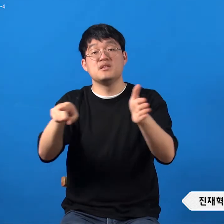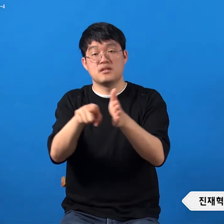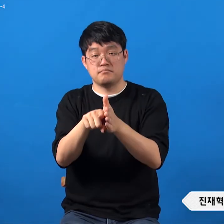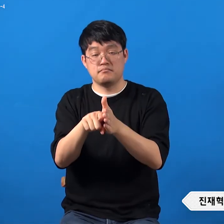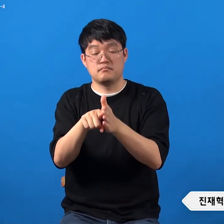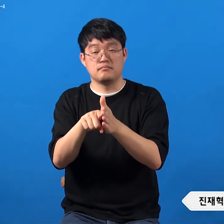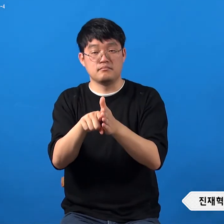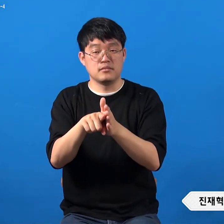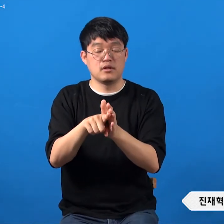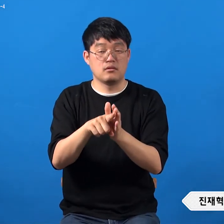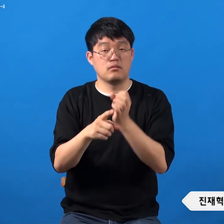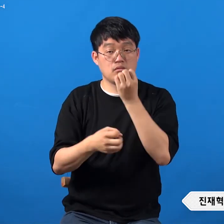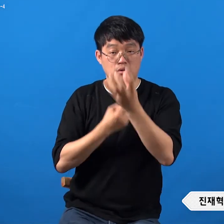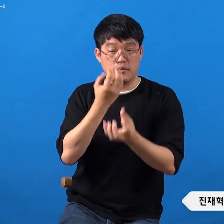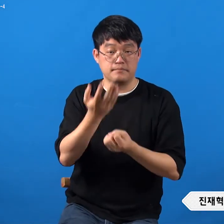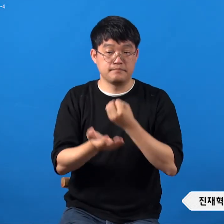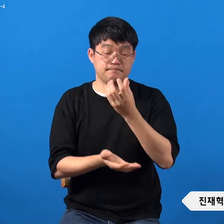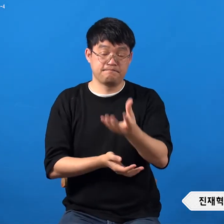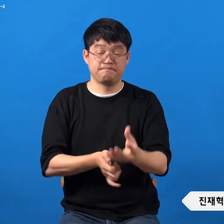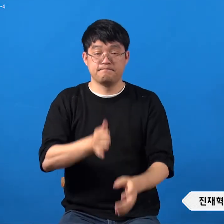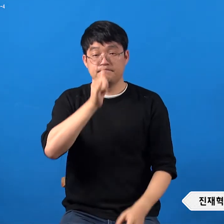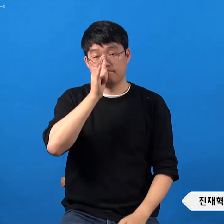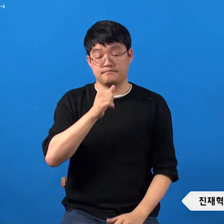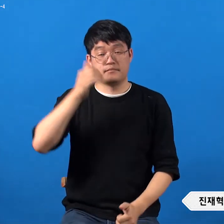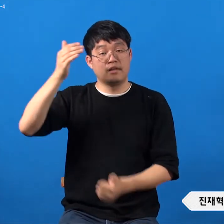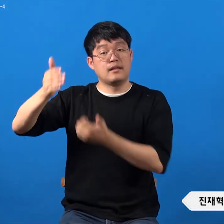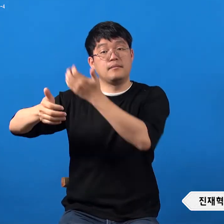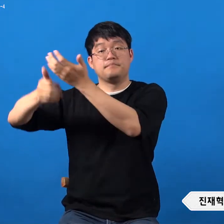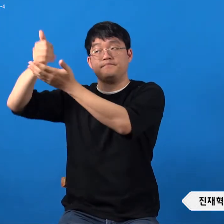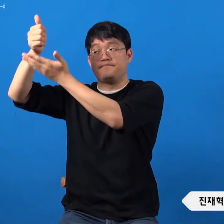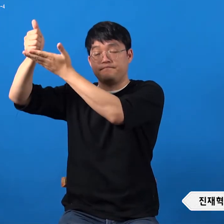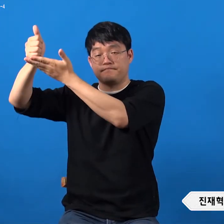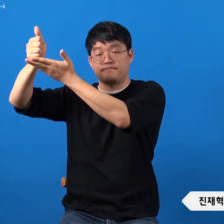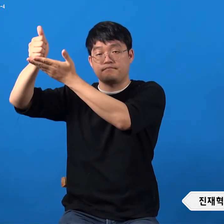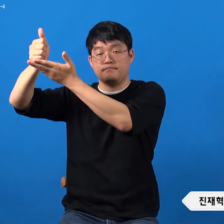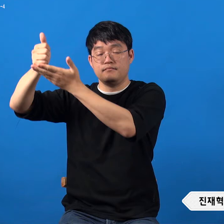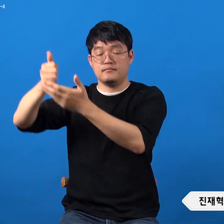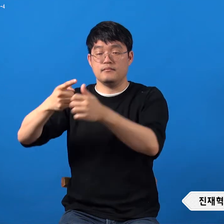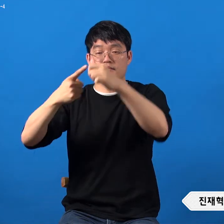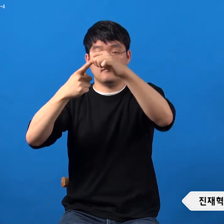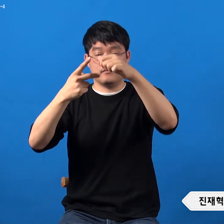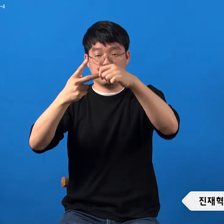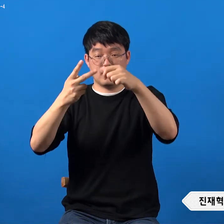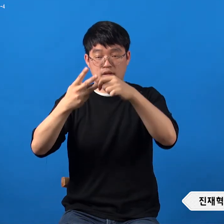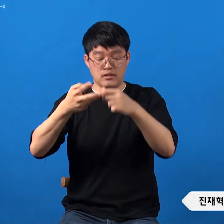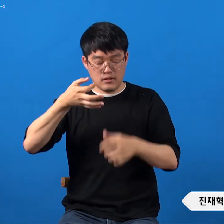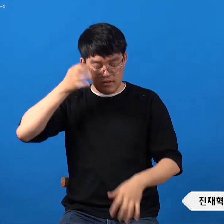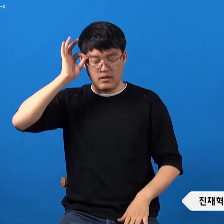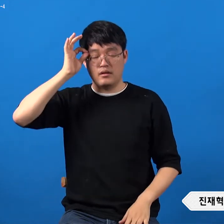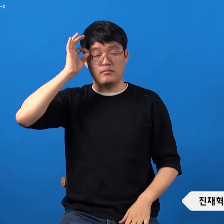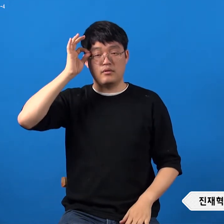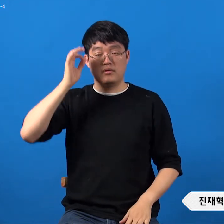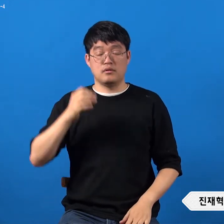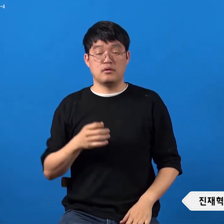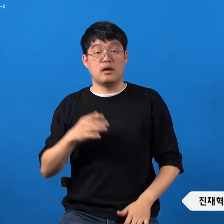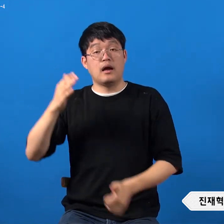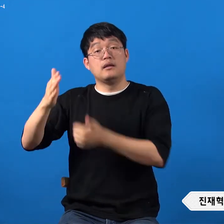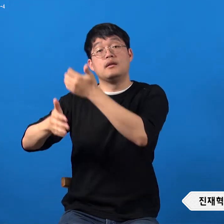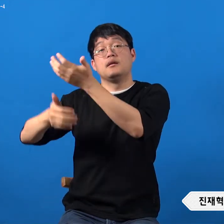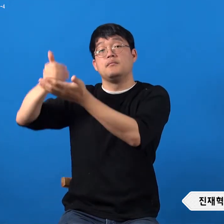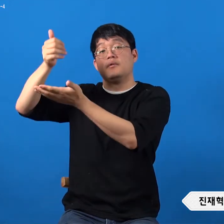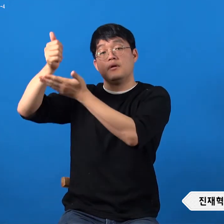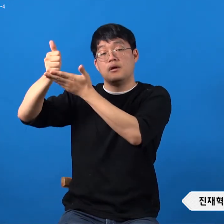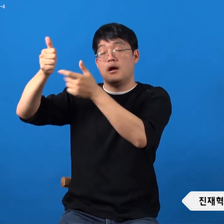믿음이라고 이야기할 수 있을까요? 하나님, 이 세 가지의 깨달음을